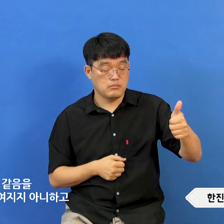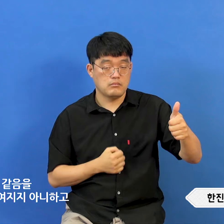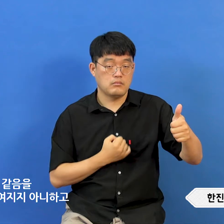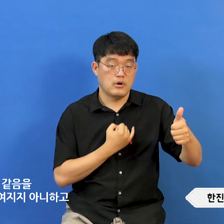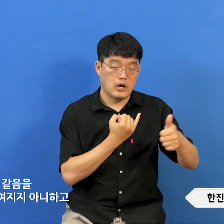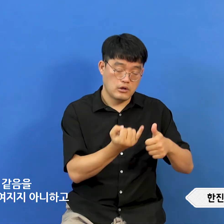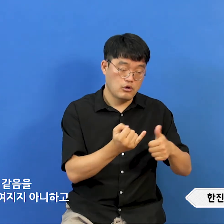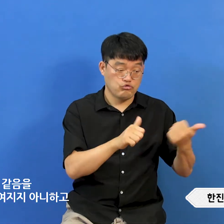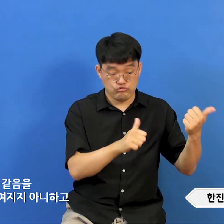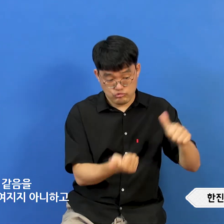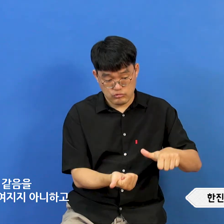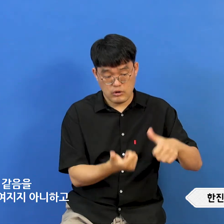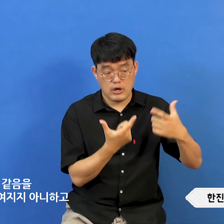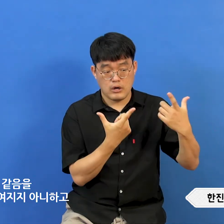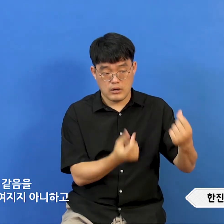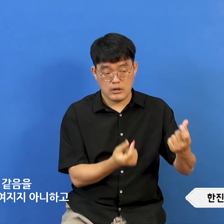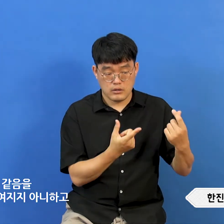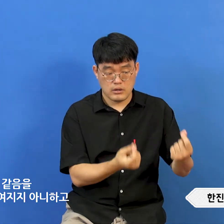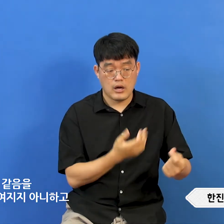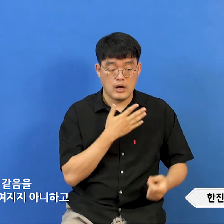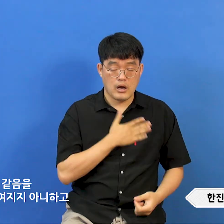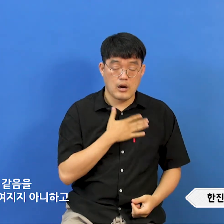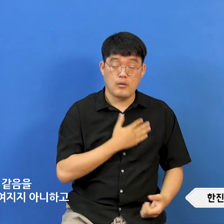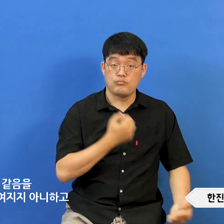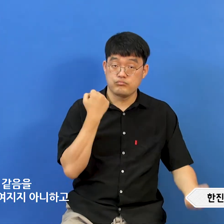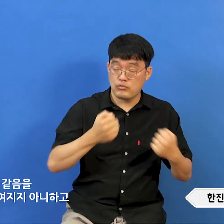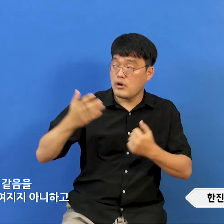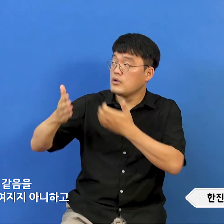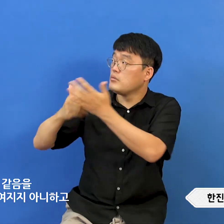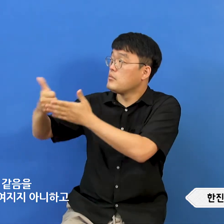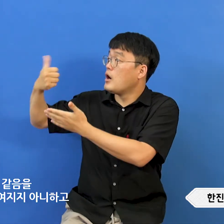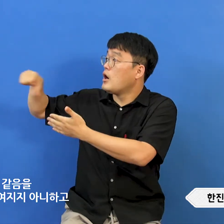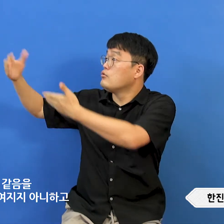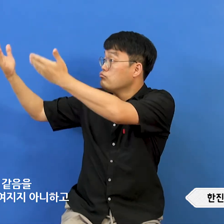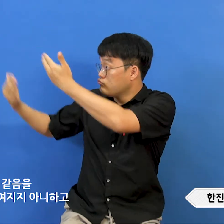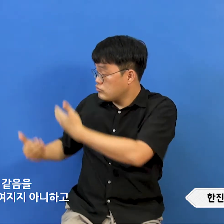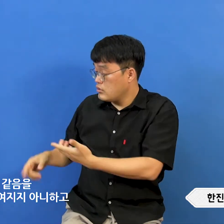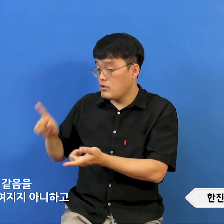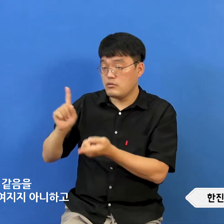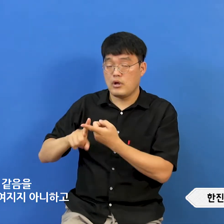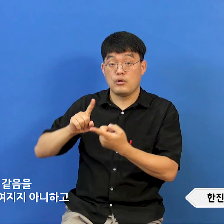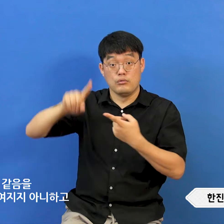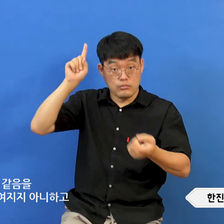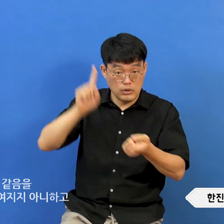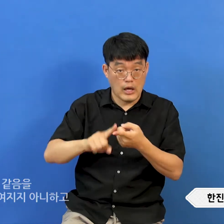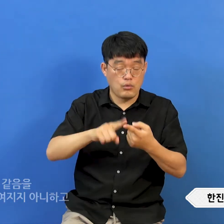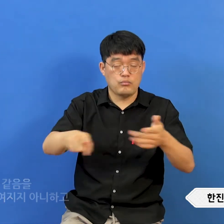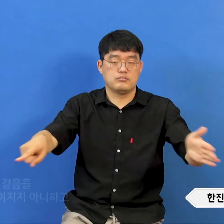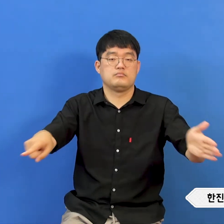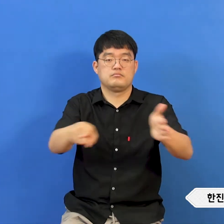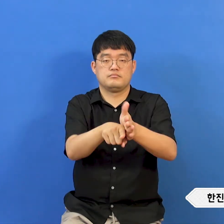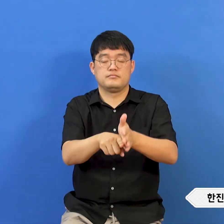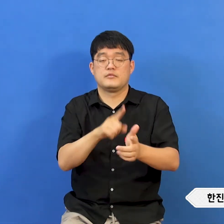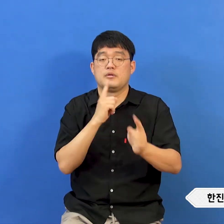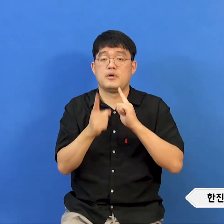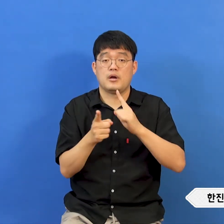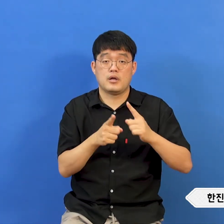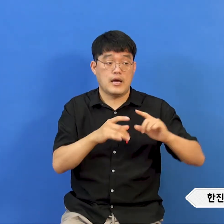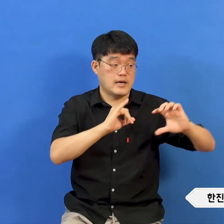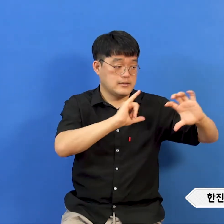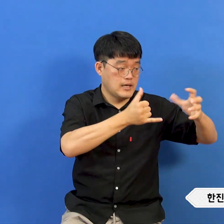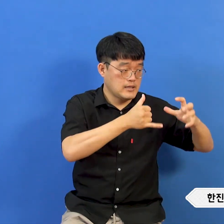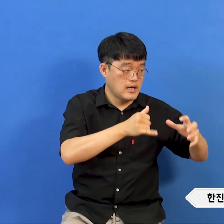방불하다는 것을 알면서도 하나님이 아들을 주시겠다고 할 때 그 말씀을 그대로 믿은 것입니다. 세상 확률로